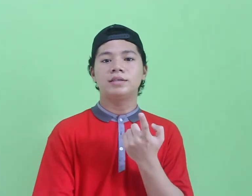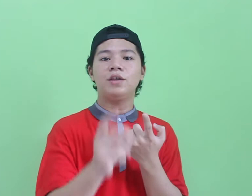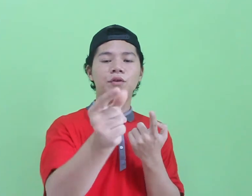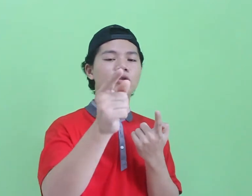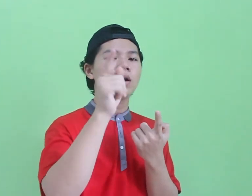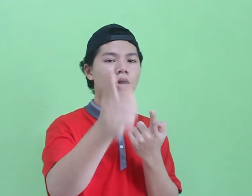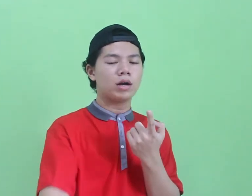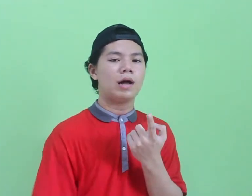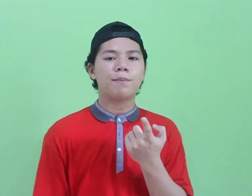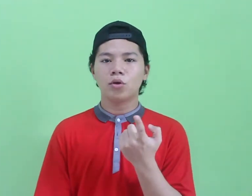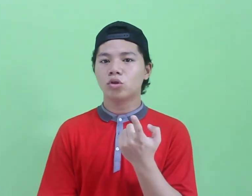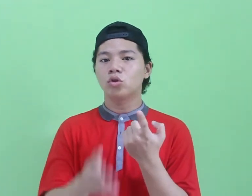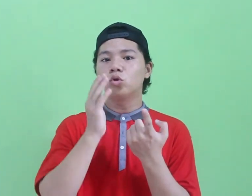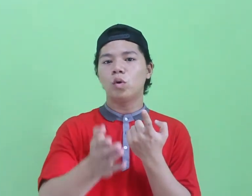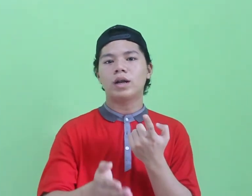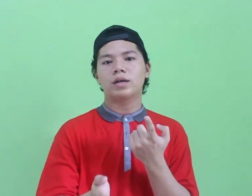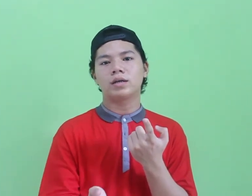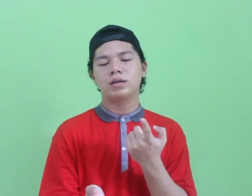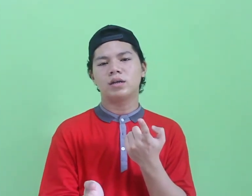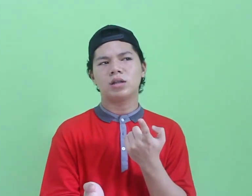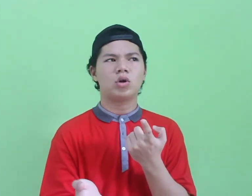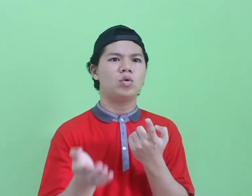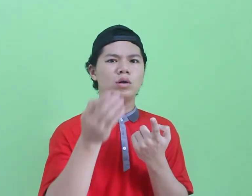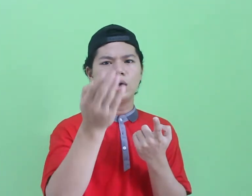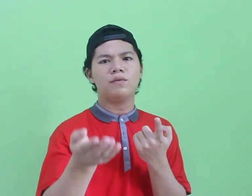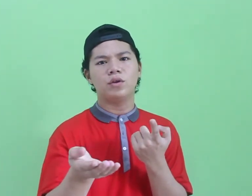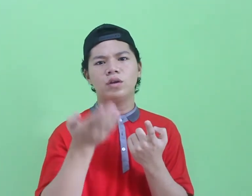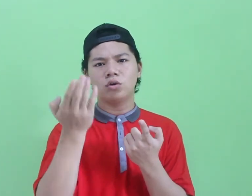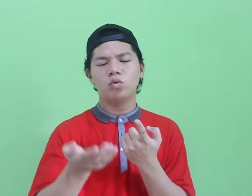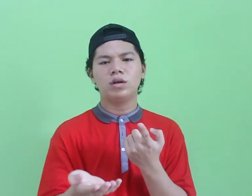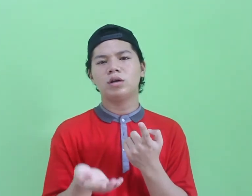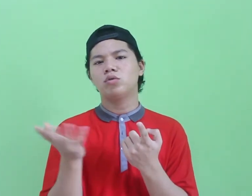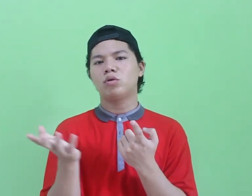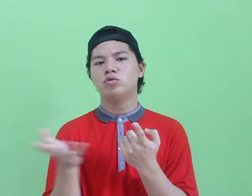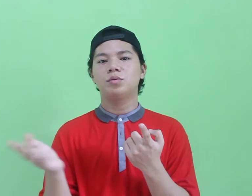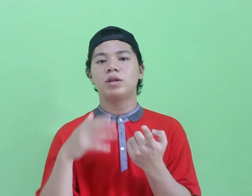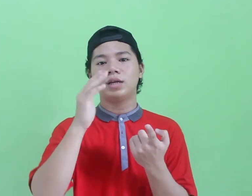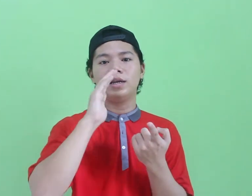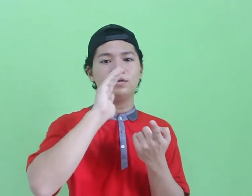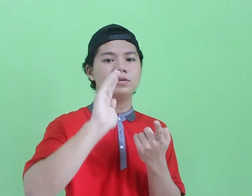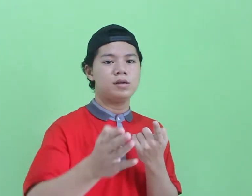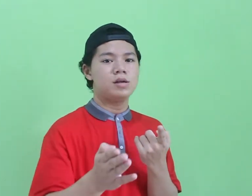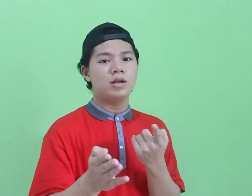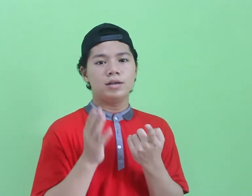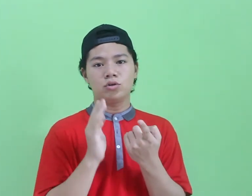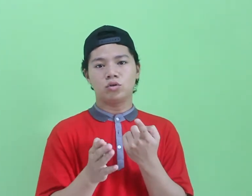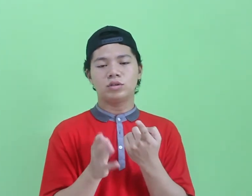Jadi video itu aku akan upload duluan, atau video ini duluan aku jumpin. Nanti kalian nonton saja